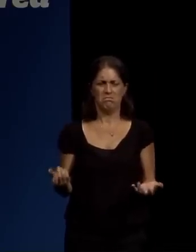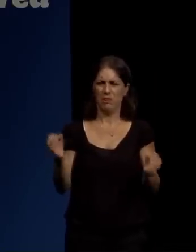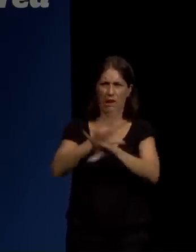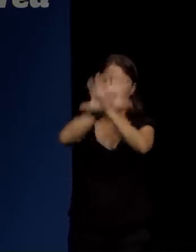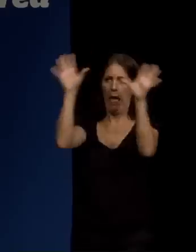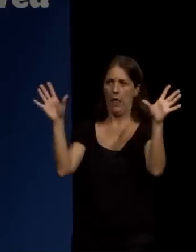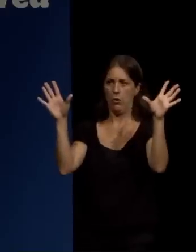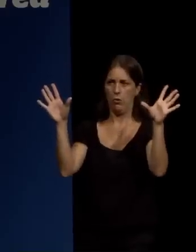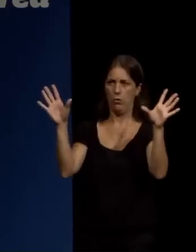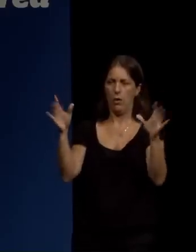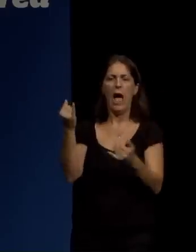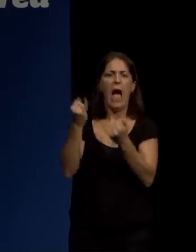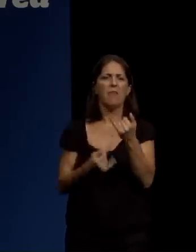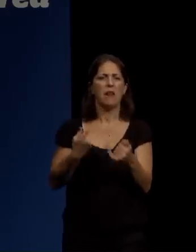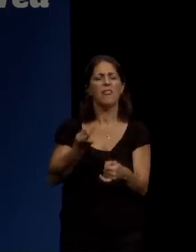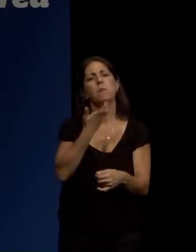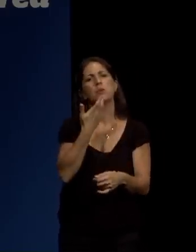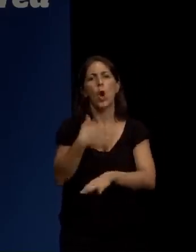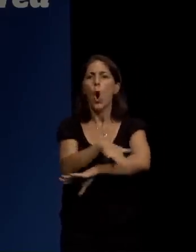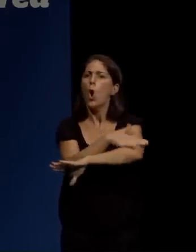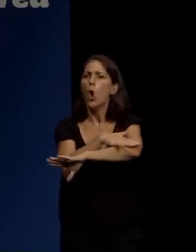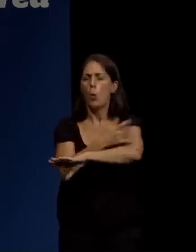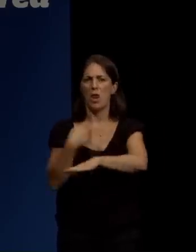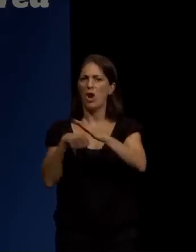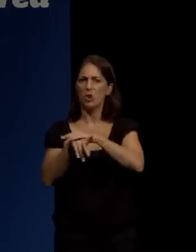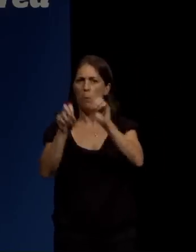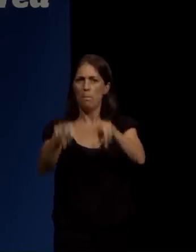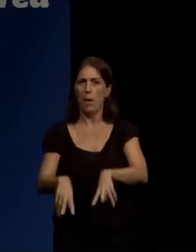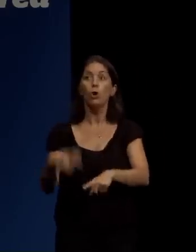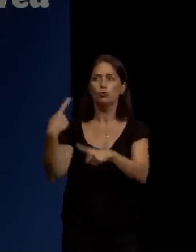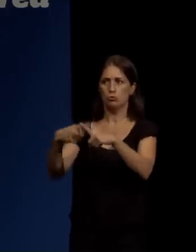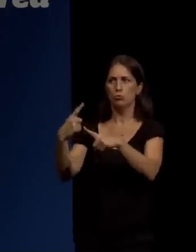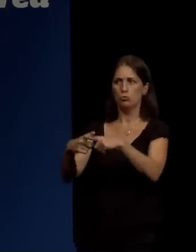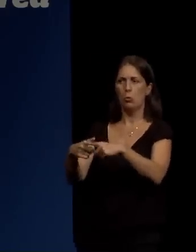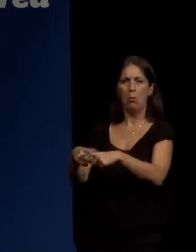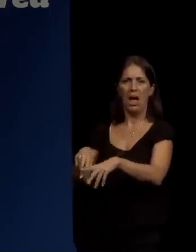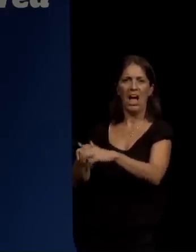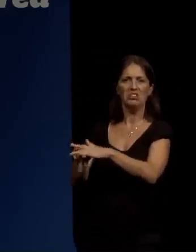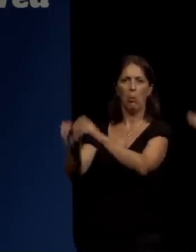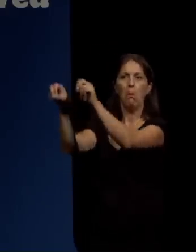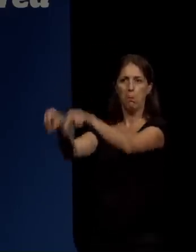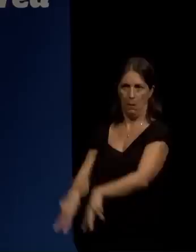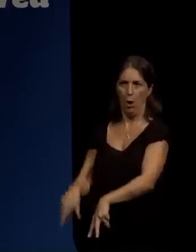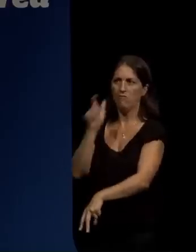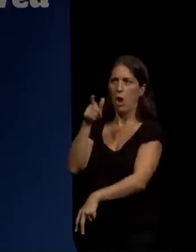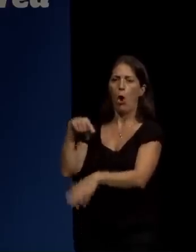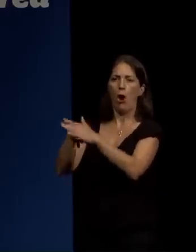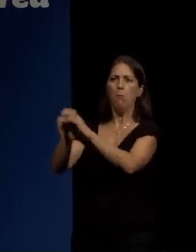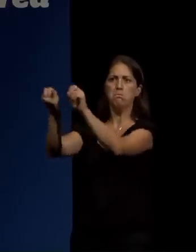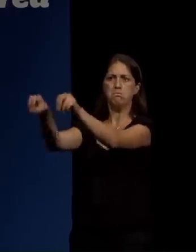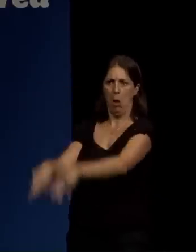Vamos a traducir que significa que o Estado é o peor xestor. A Xunta é a peor xestora, Feijóo é o peor xestor, por eso hai que privatizar,